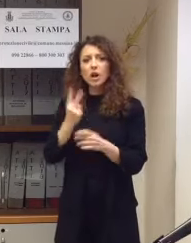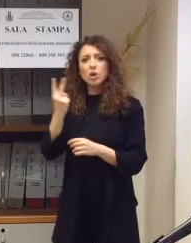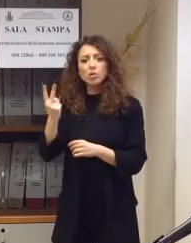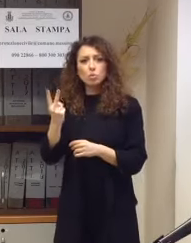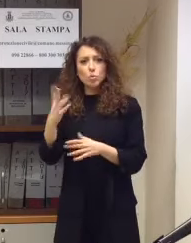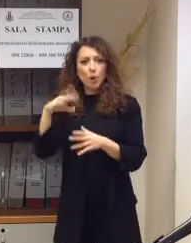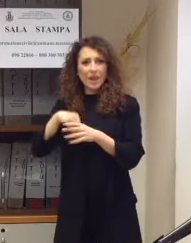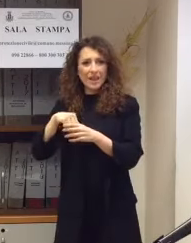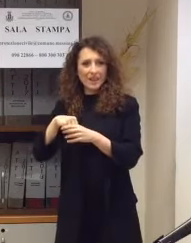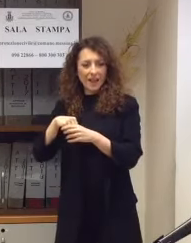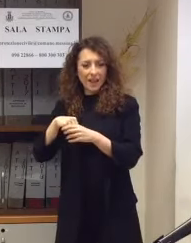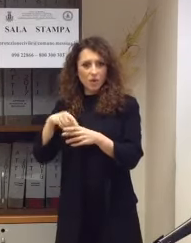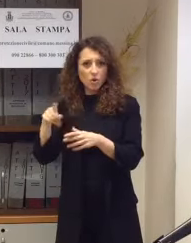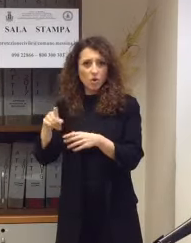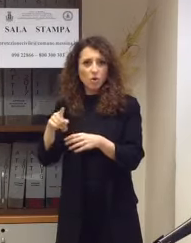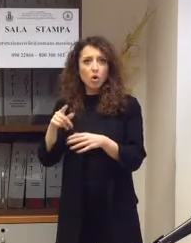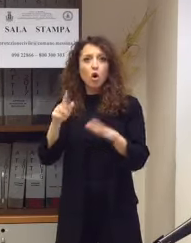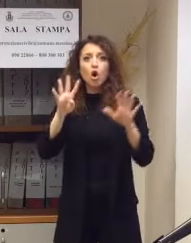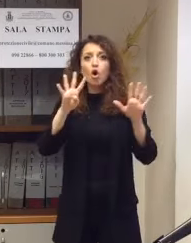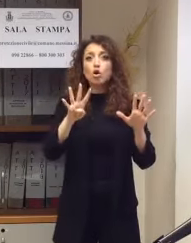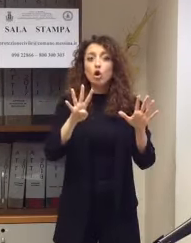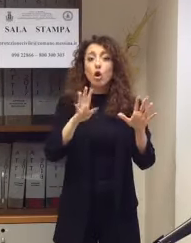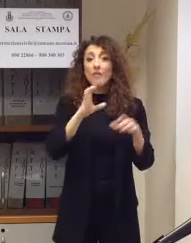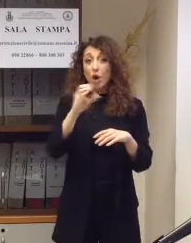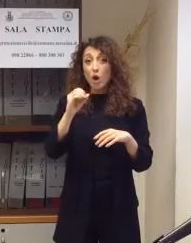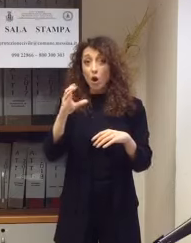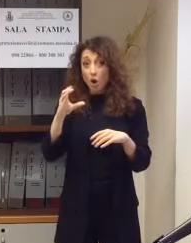interno, 9 sono quelle del COC in uscita, 2 sono